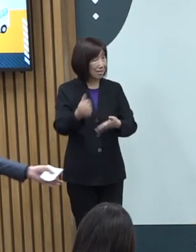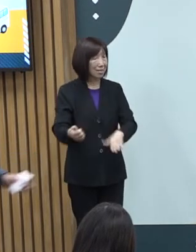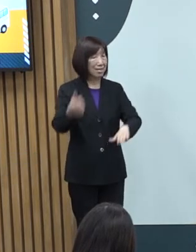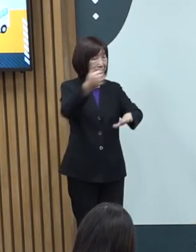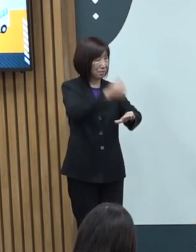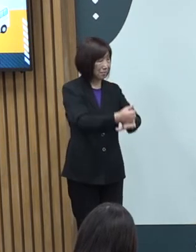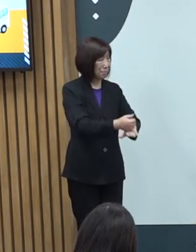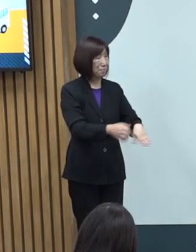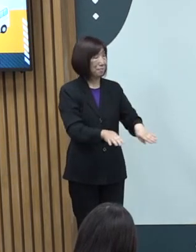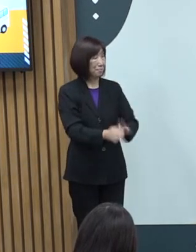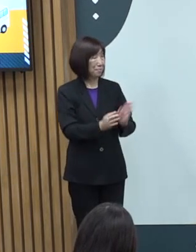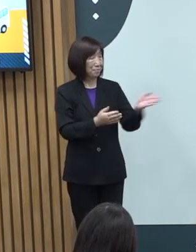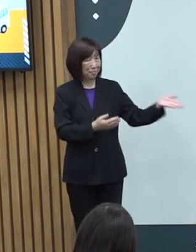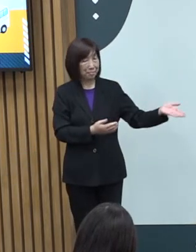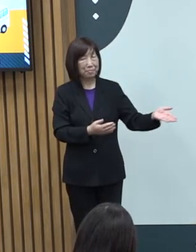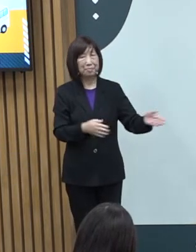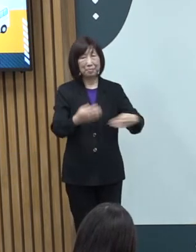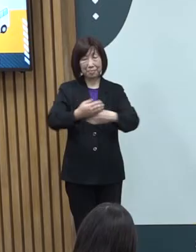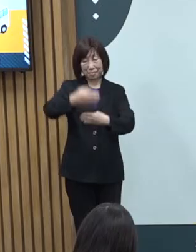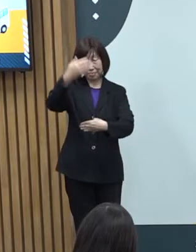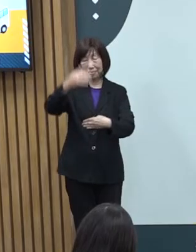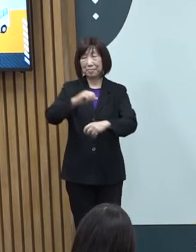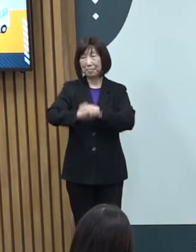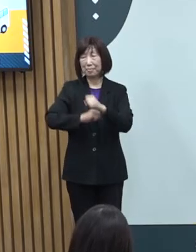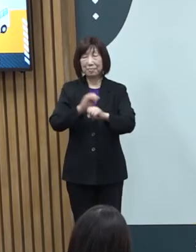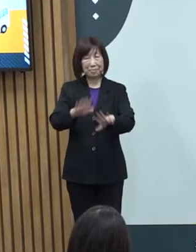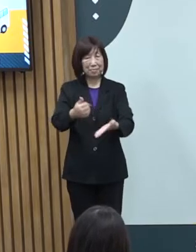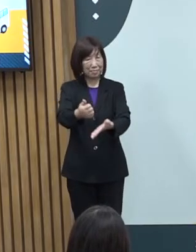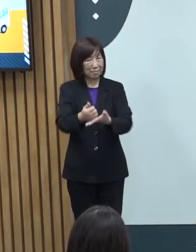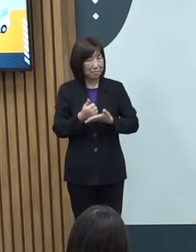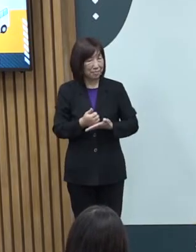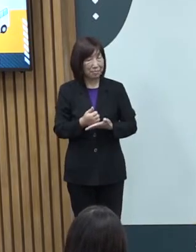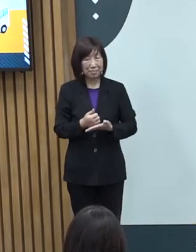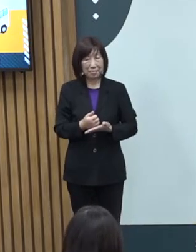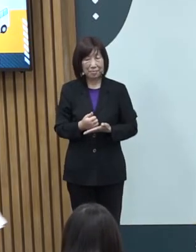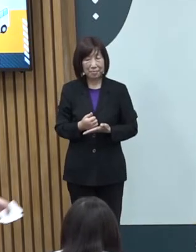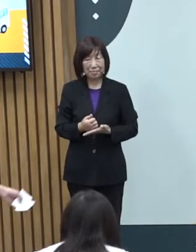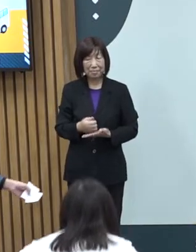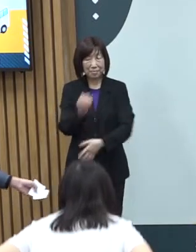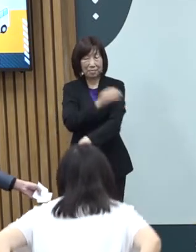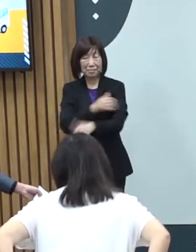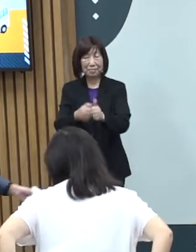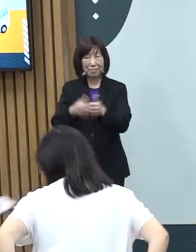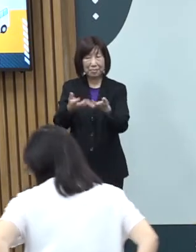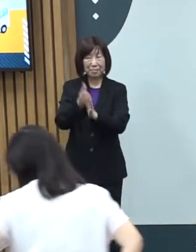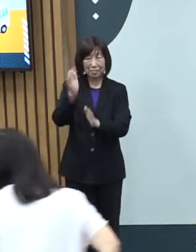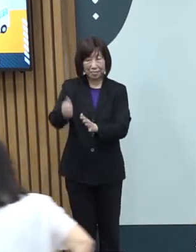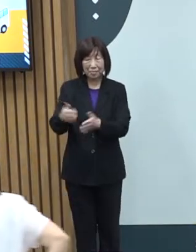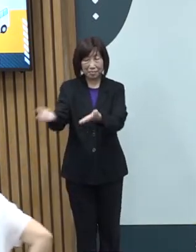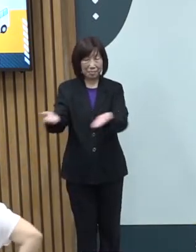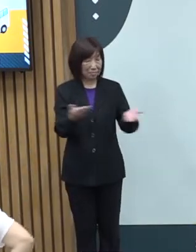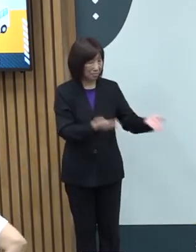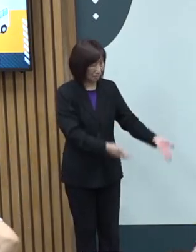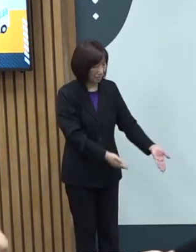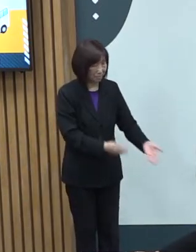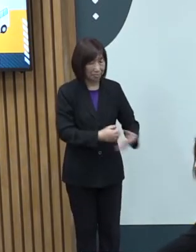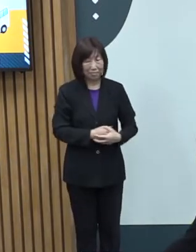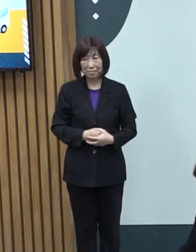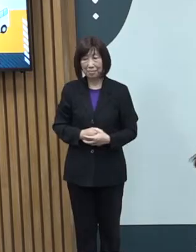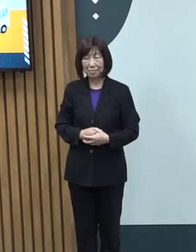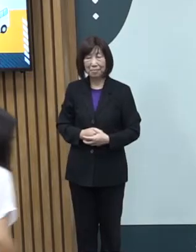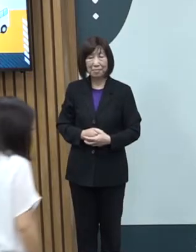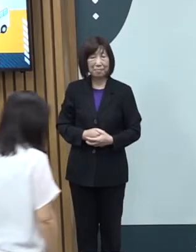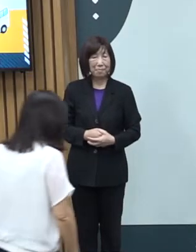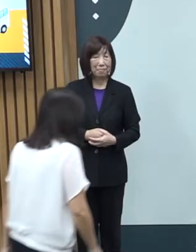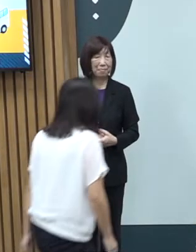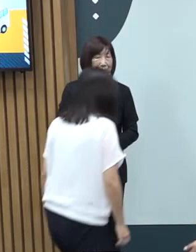台前来进行我们的启动仪式。首先呢，要有请到的是陈副组长，请副组长就我们的位置。